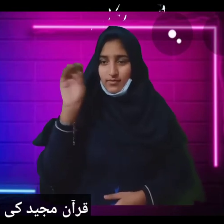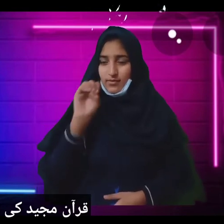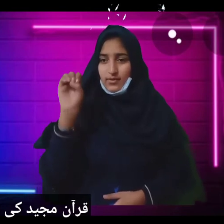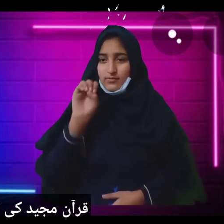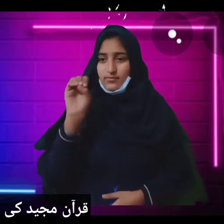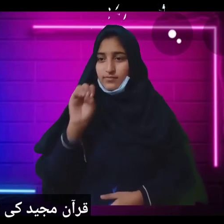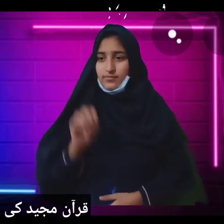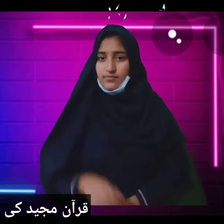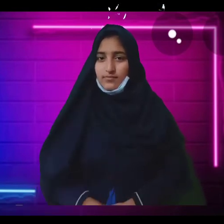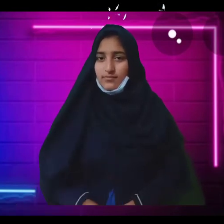करो।